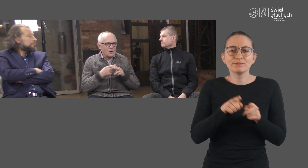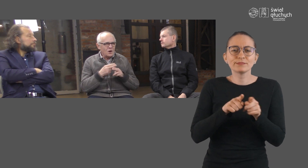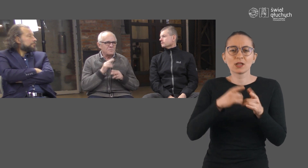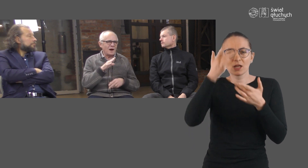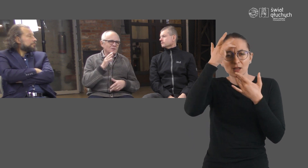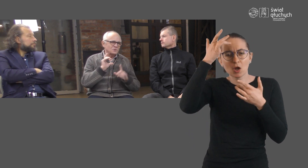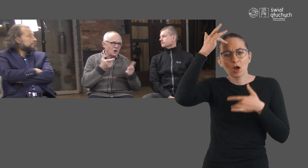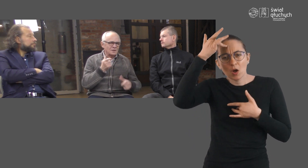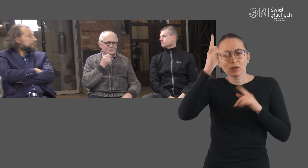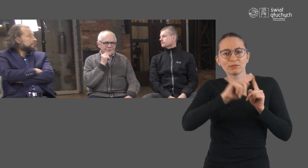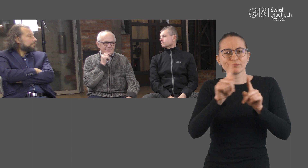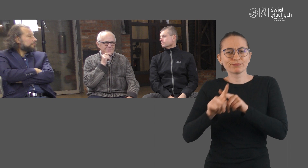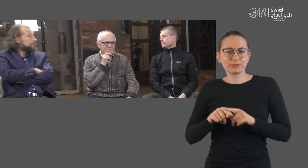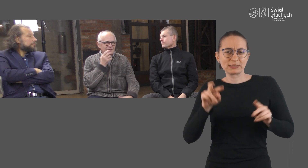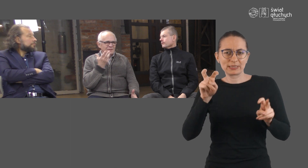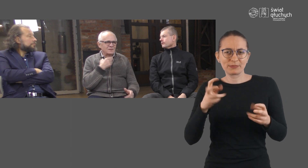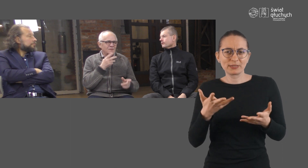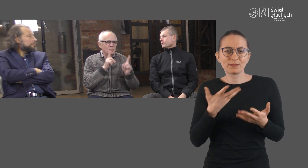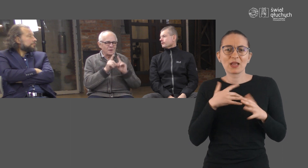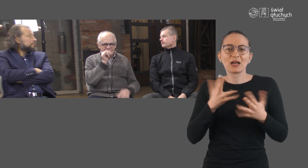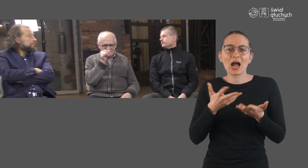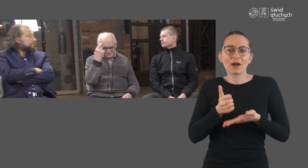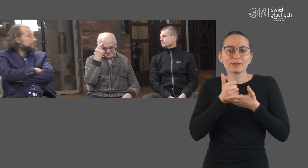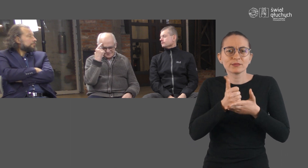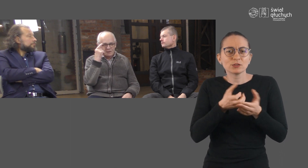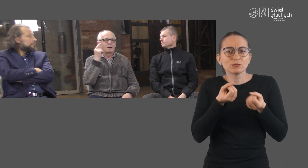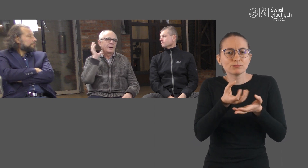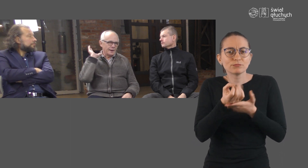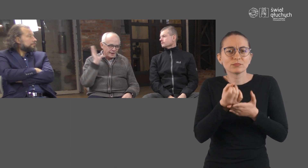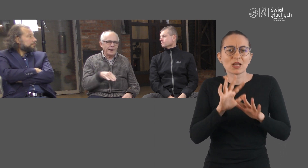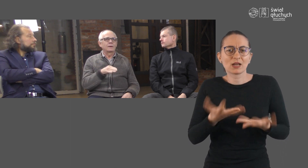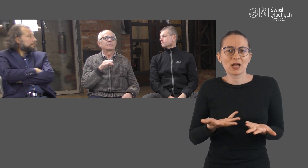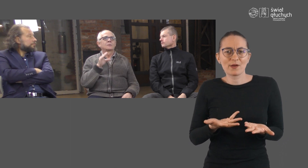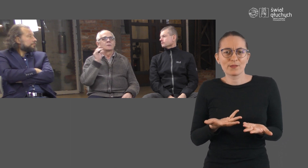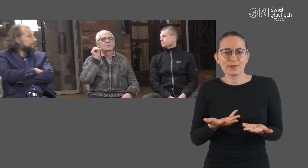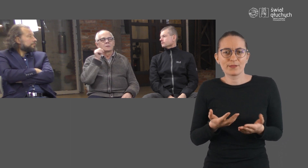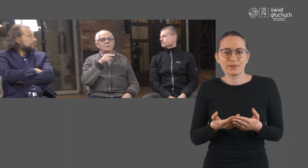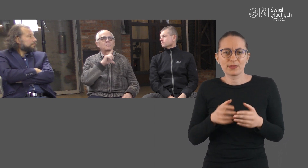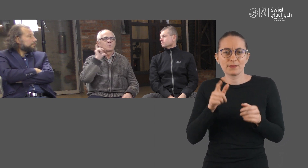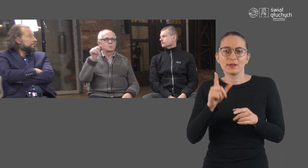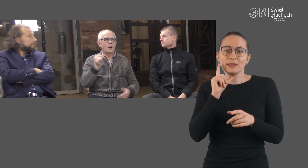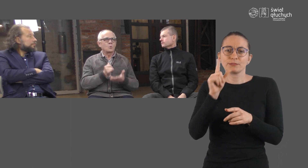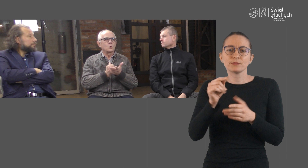zmartwiona. Była jakiś temat o chorobie, nie mogła mu tego